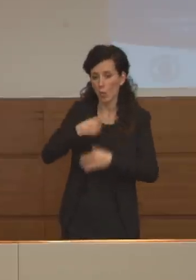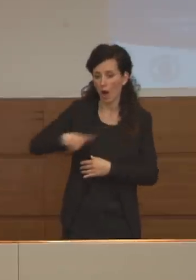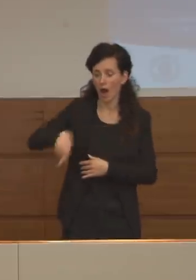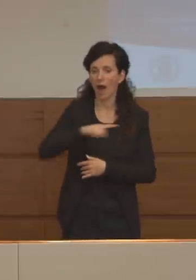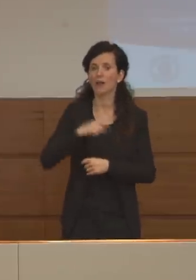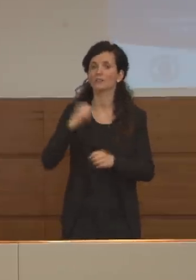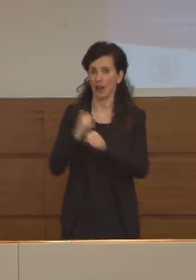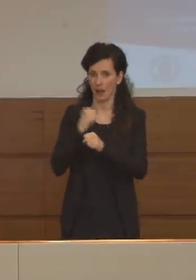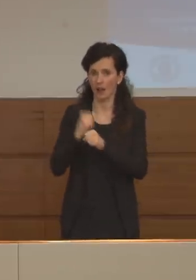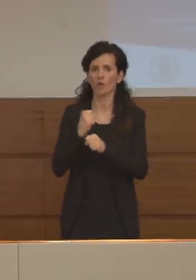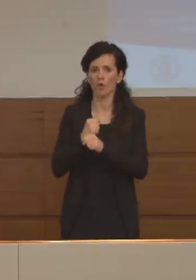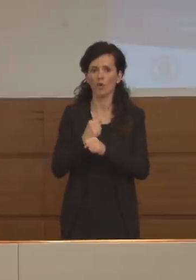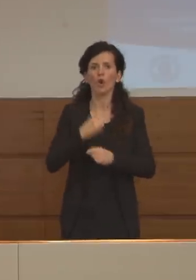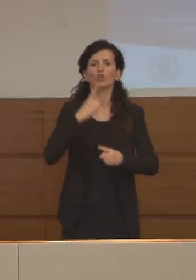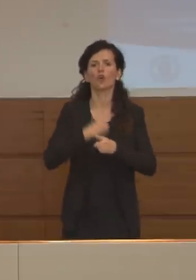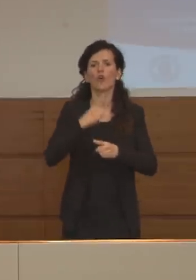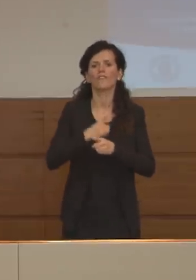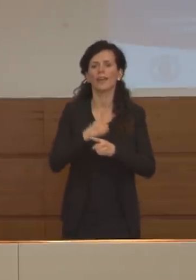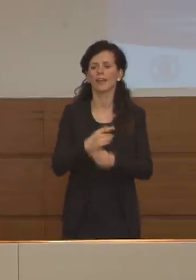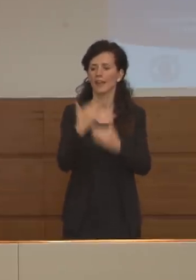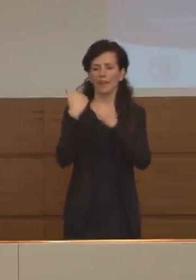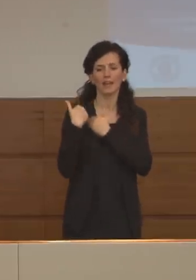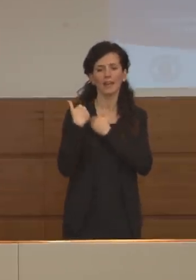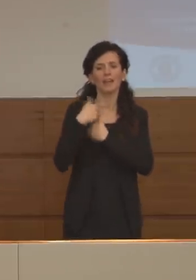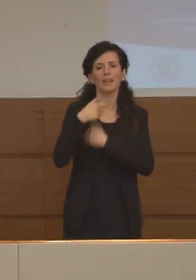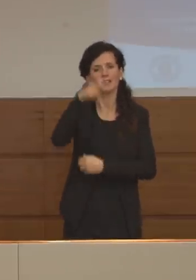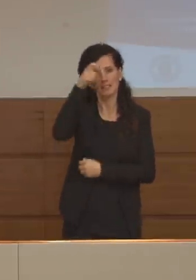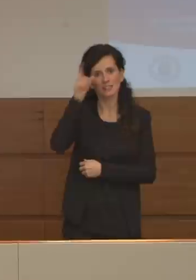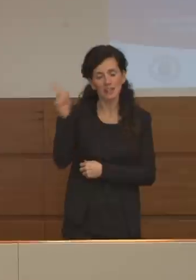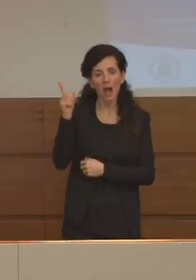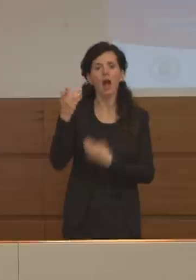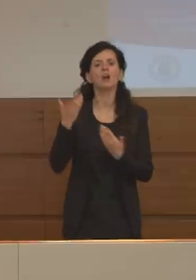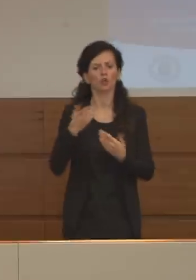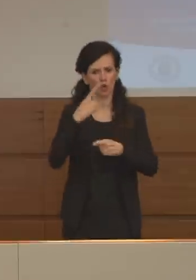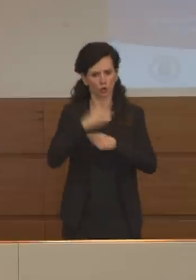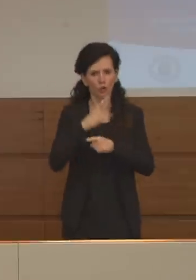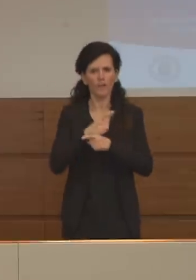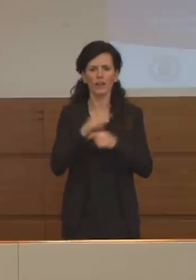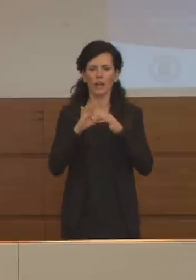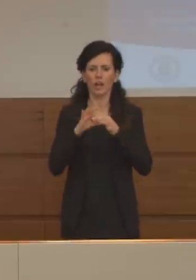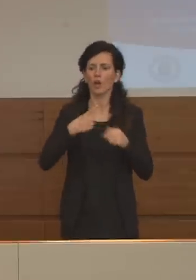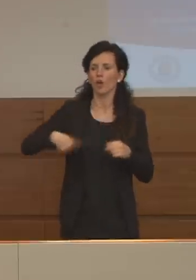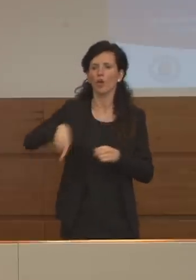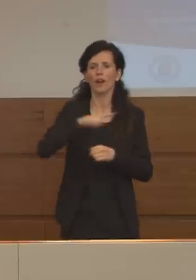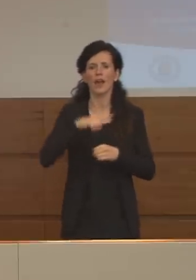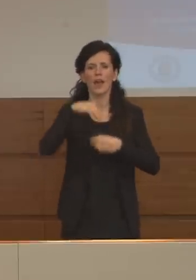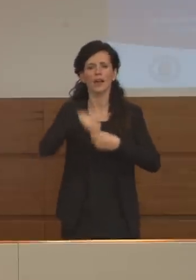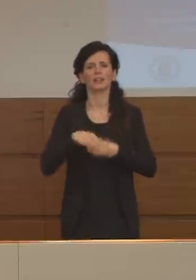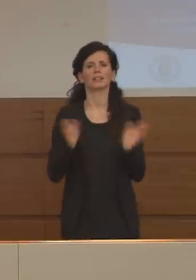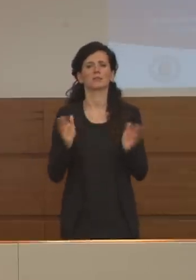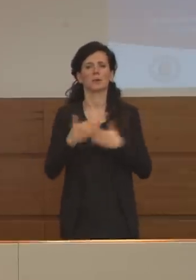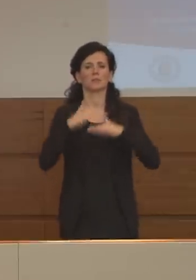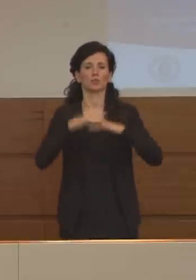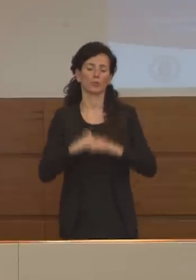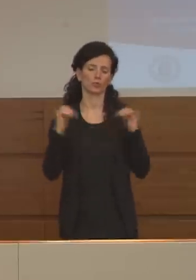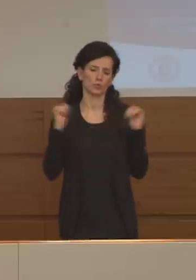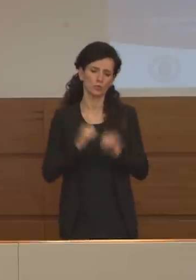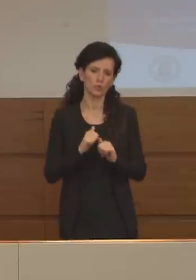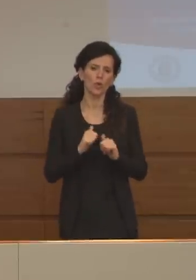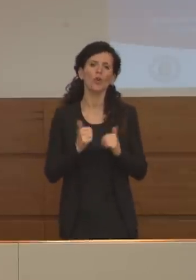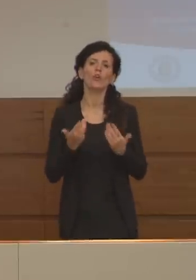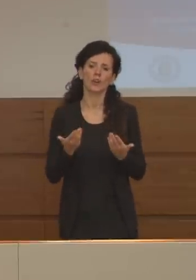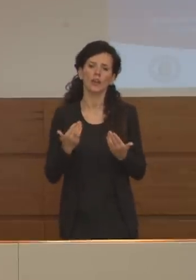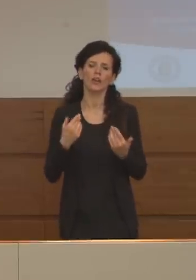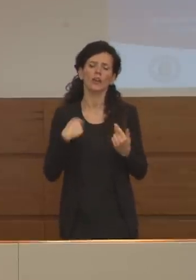senso del dovere dello stato che hanno i miei colleghi del dipartimento di cui non posso che